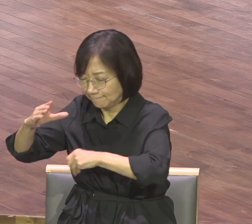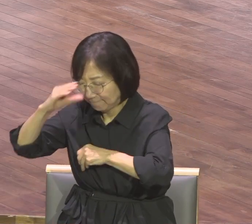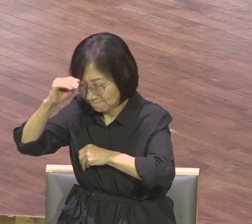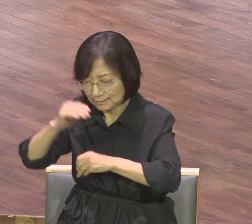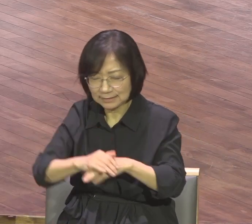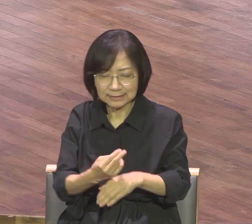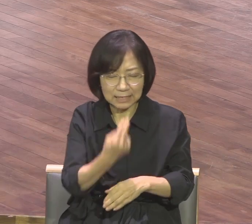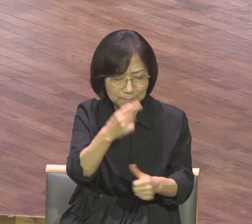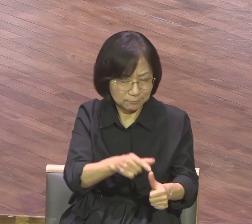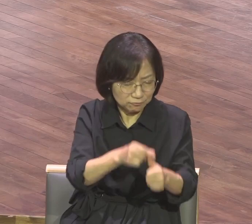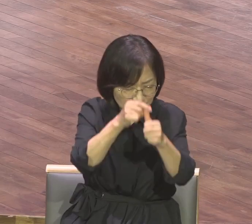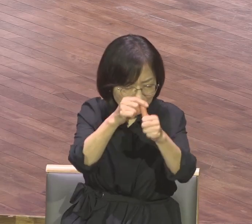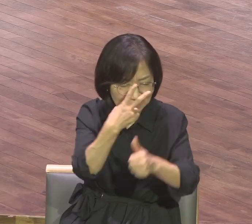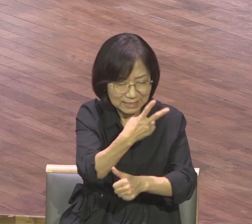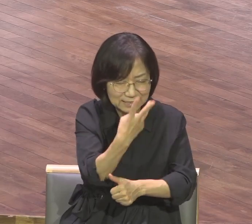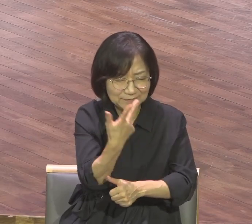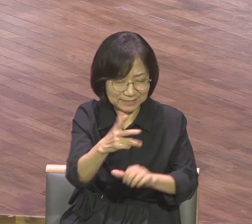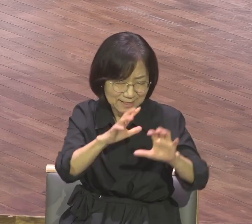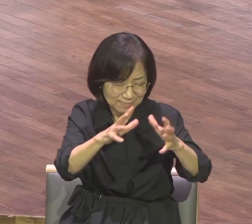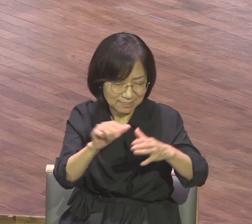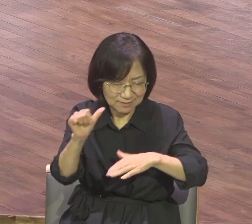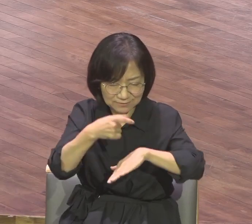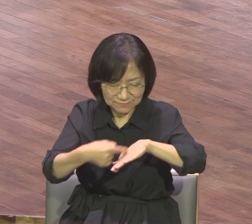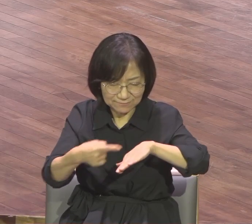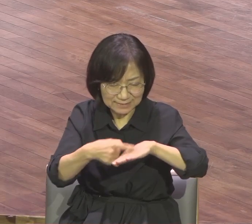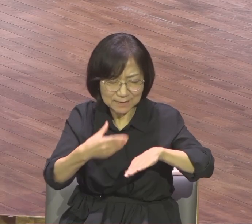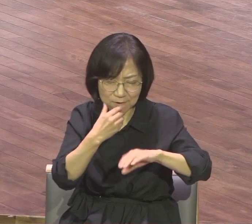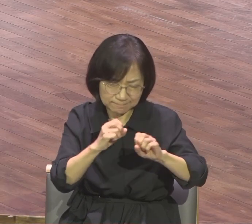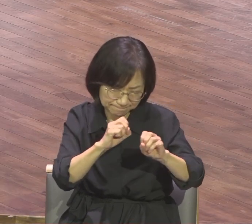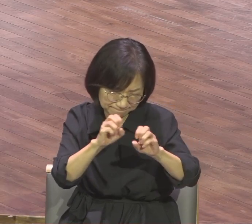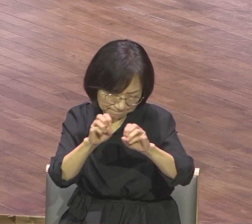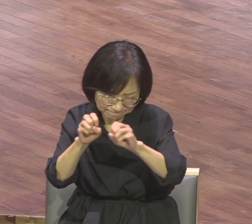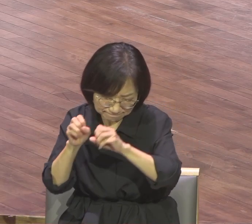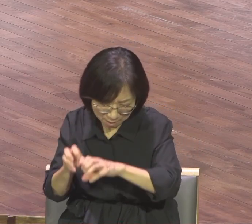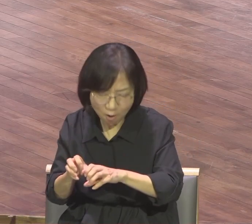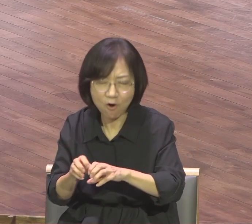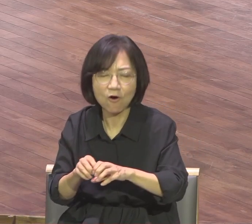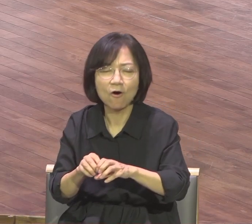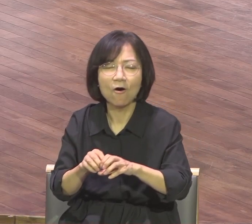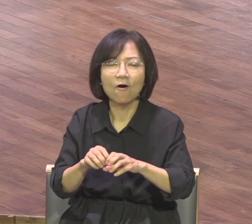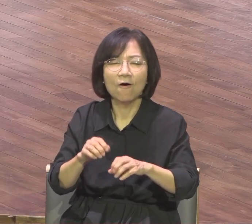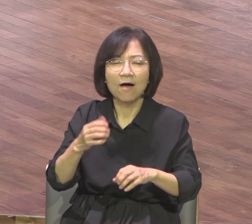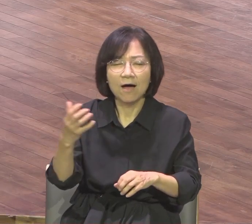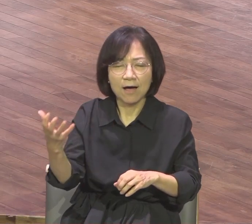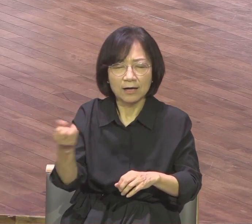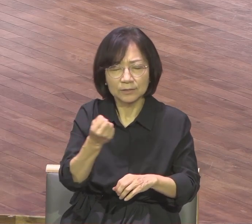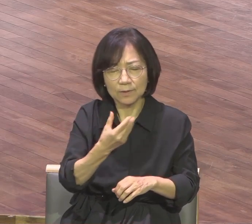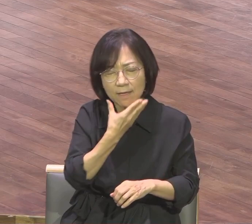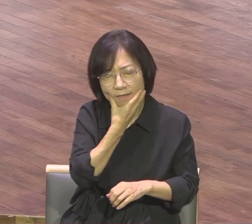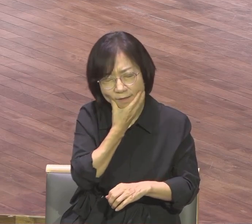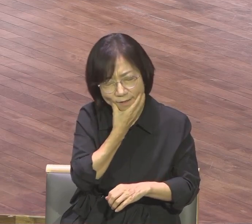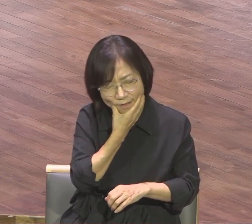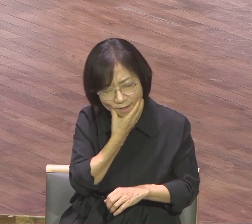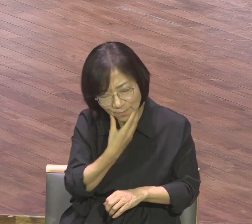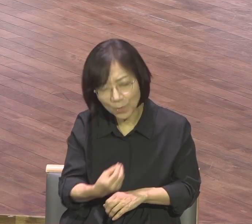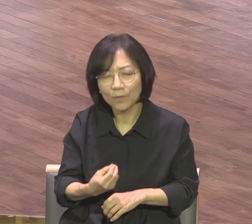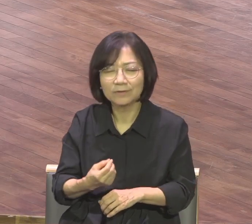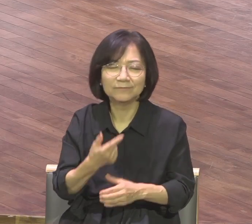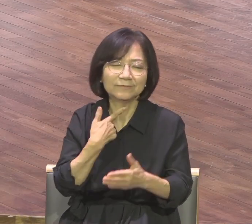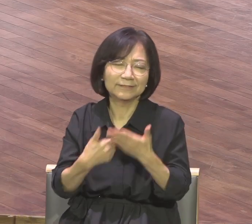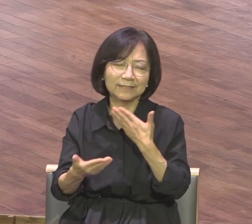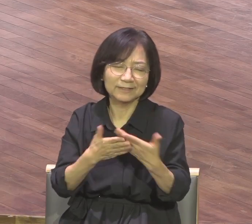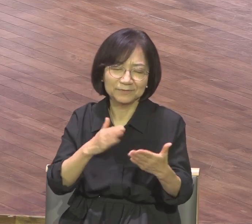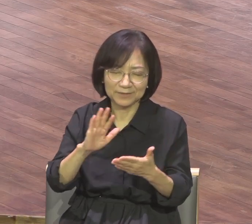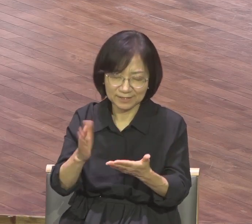이삭들의 오천전도 복음화에 몸된 교회를 섬기면서 주시는 그 직분 따라 헌신했더니 주시는 행복